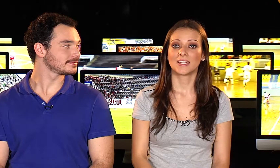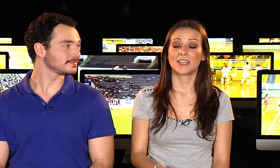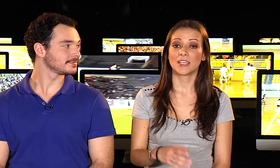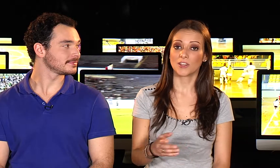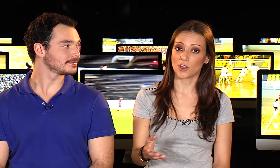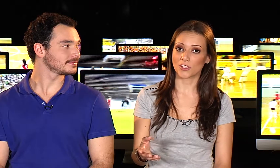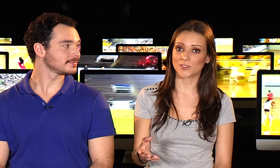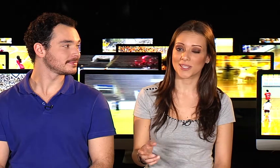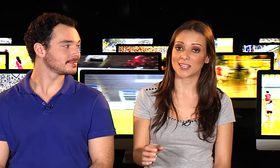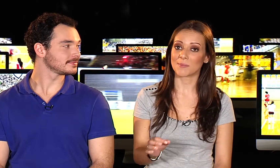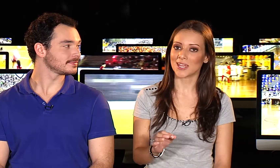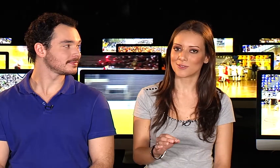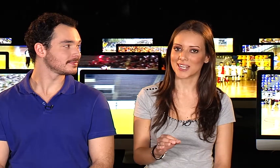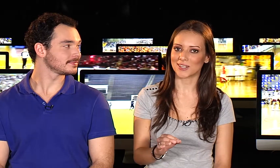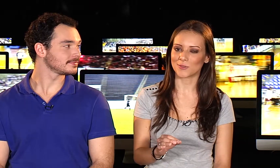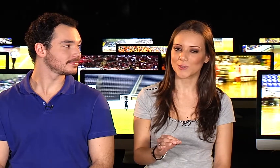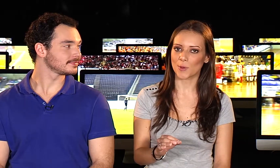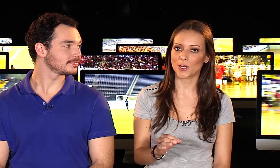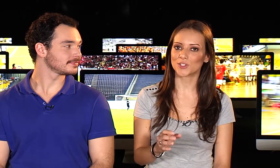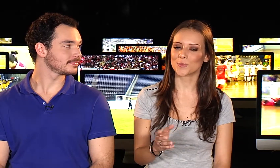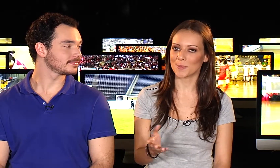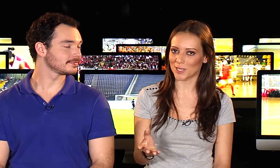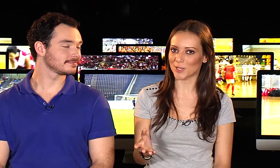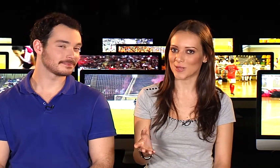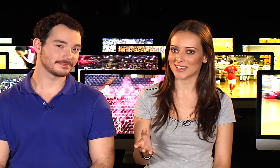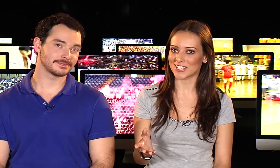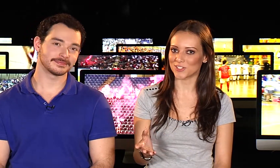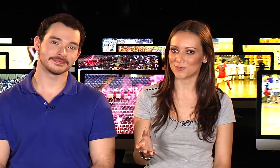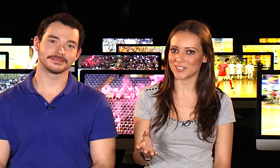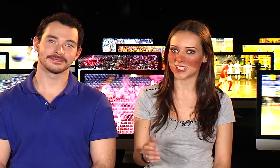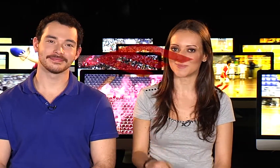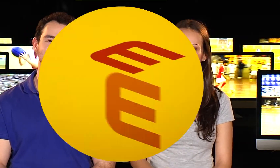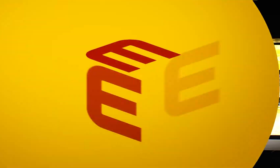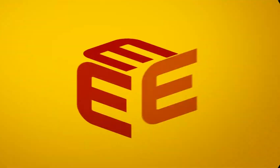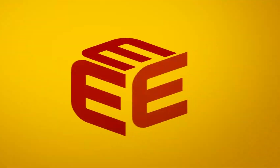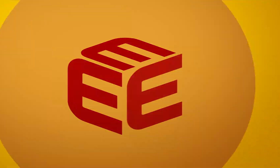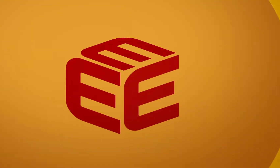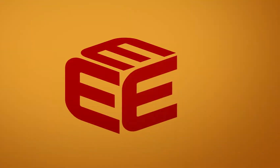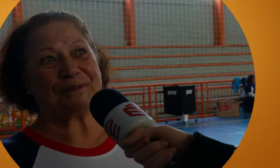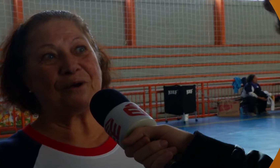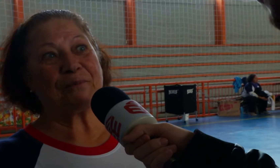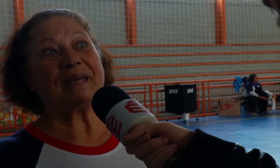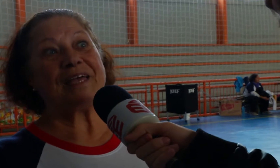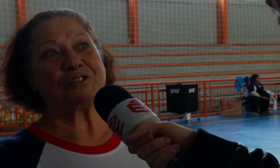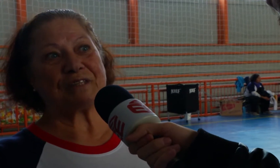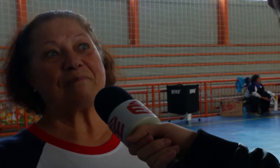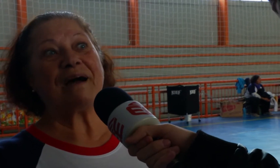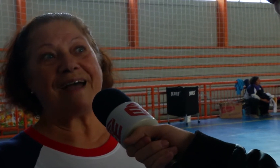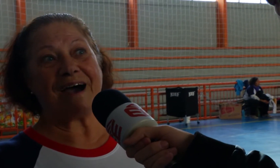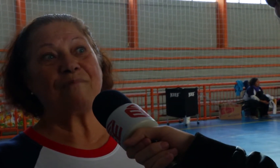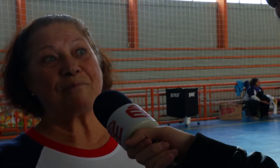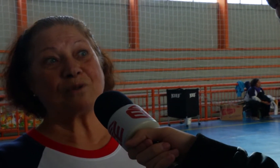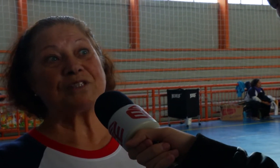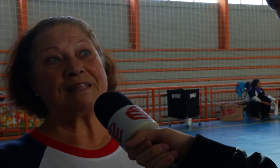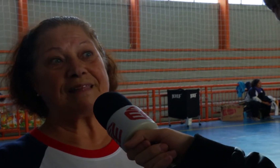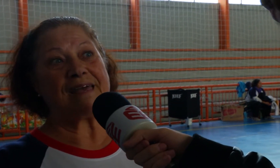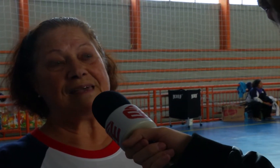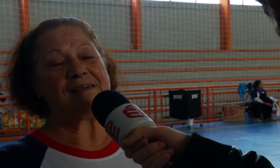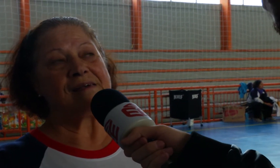E idosos que também encontraram no esporte uma melhor qualidade de vida. Eu parei de trabalhar, me aposentei